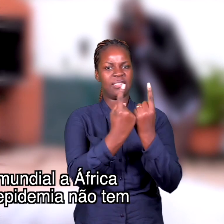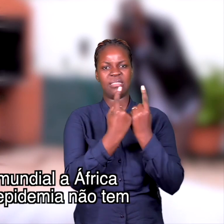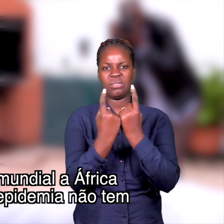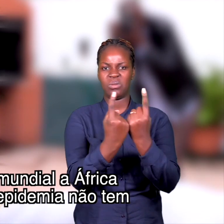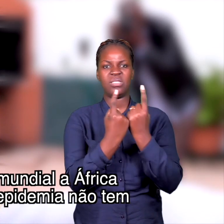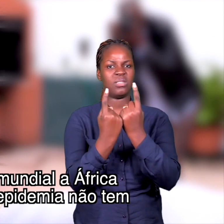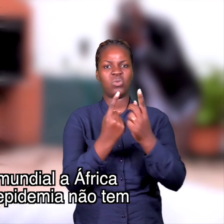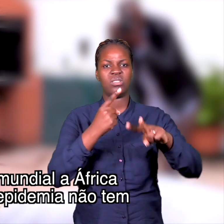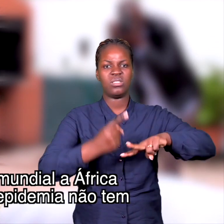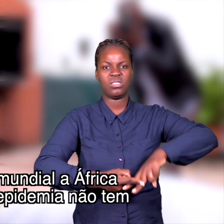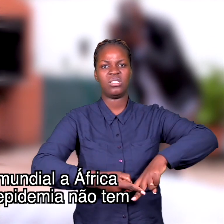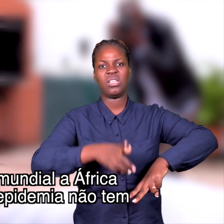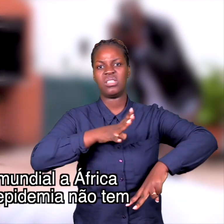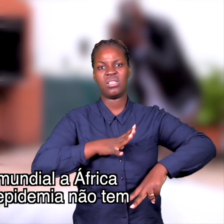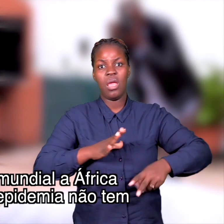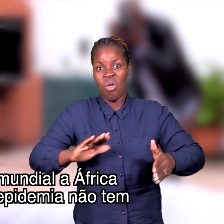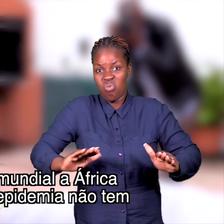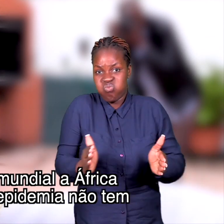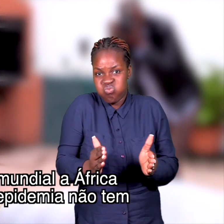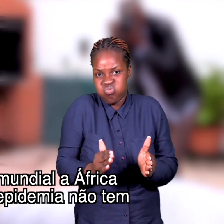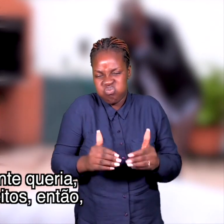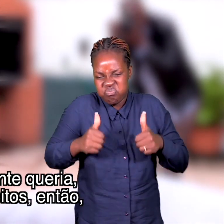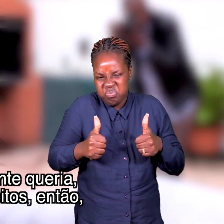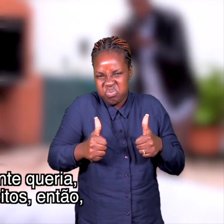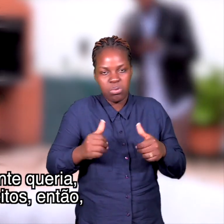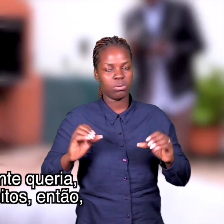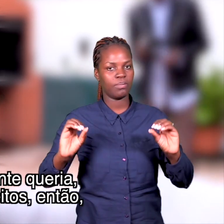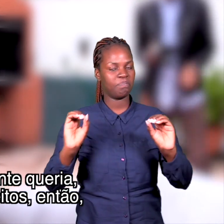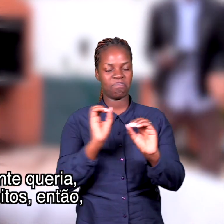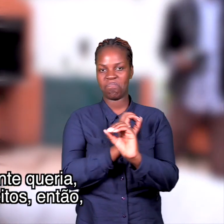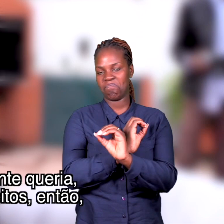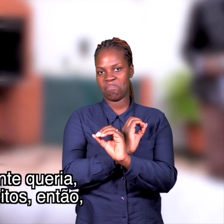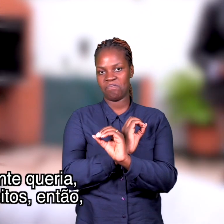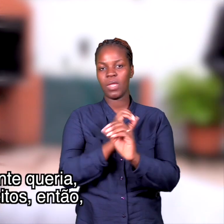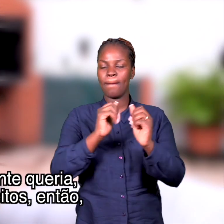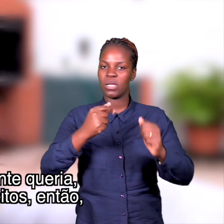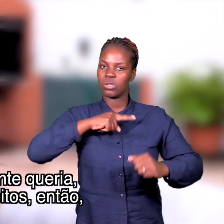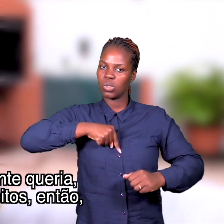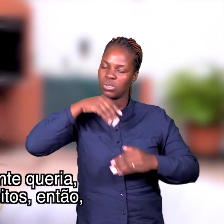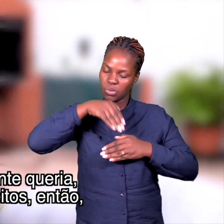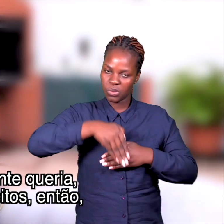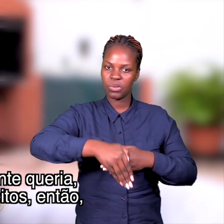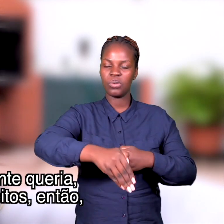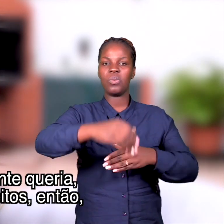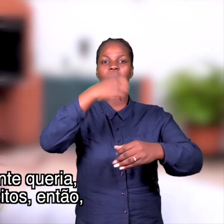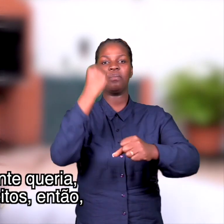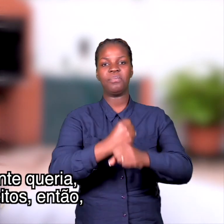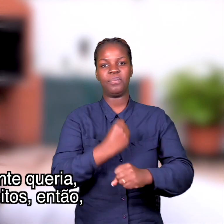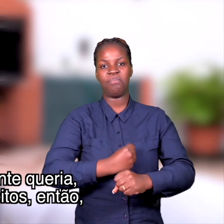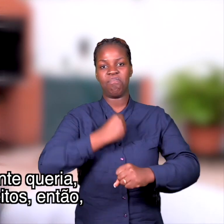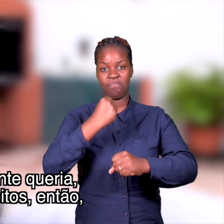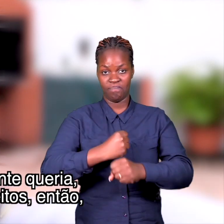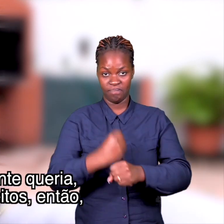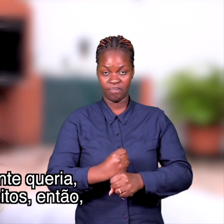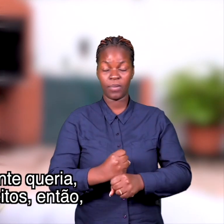em risco, onde a epidemia não tem diminuído como a gente queria, apesar dos